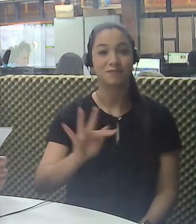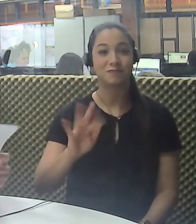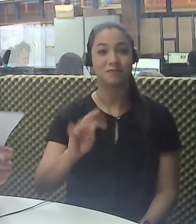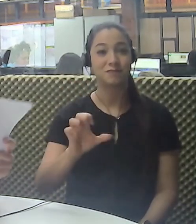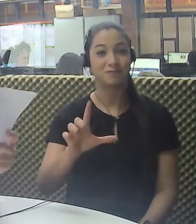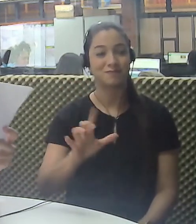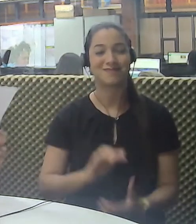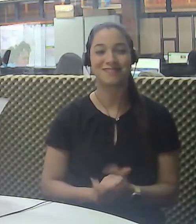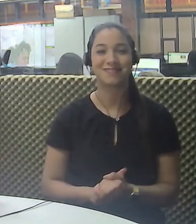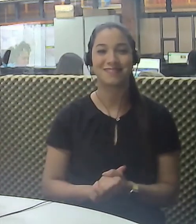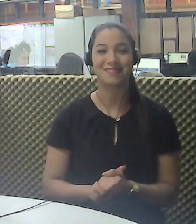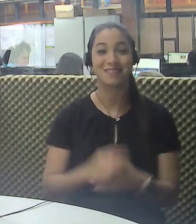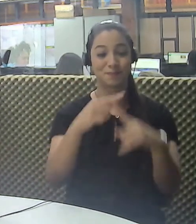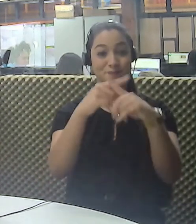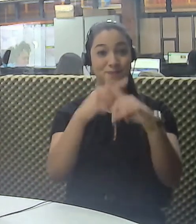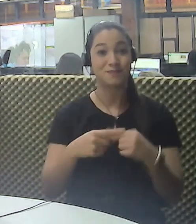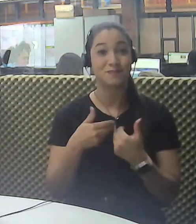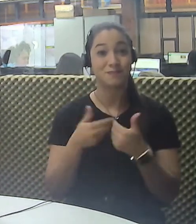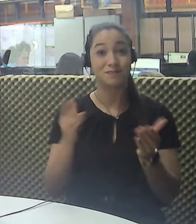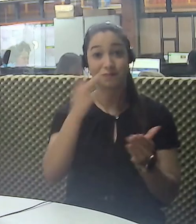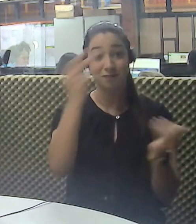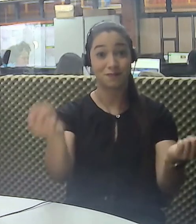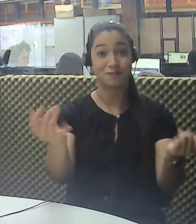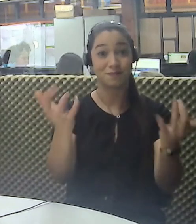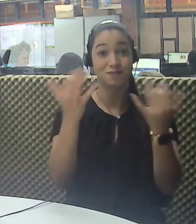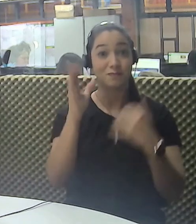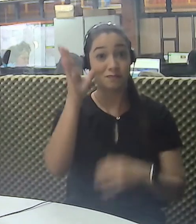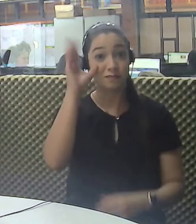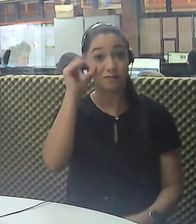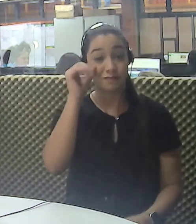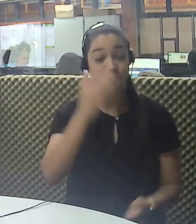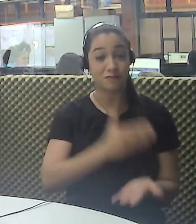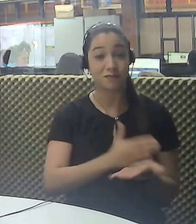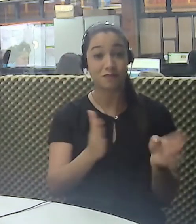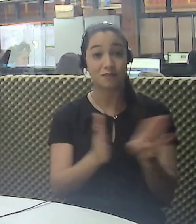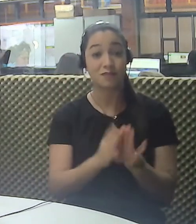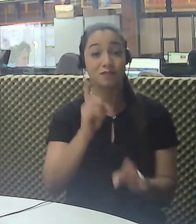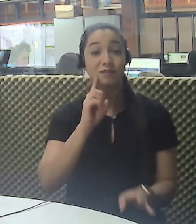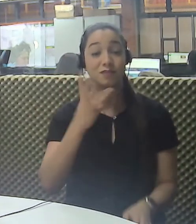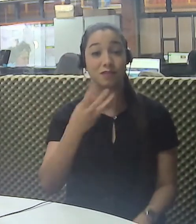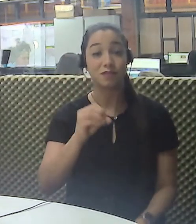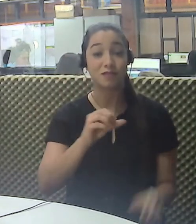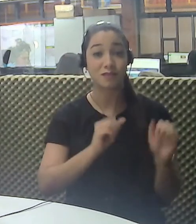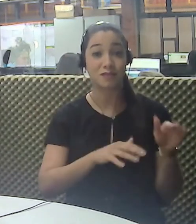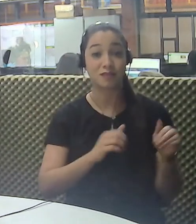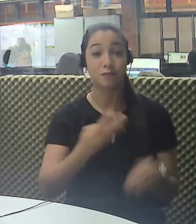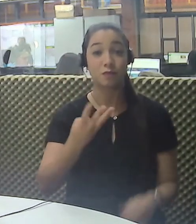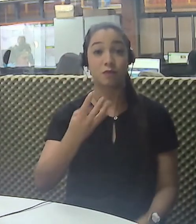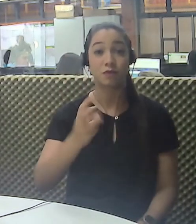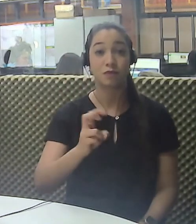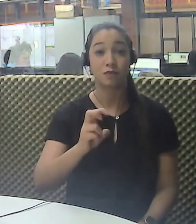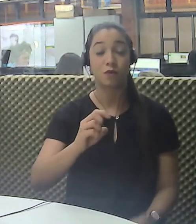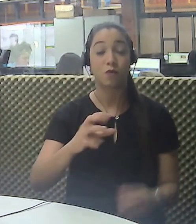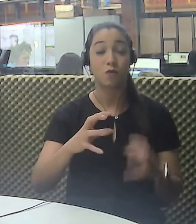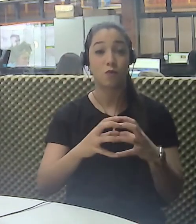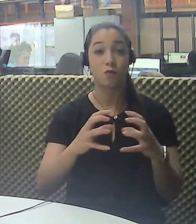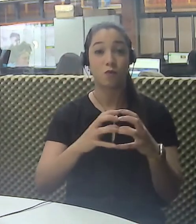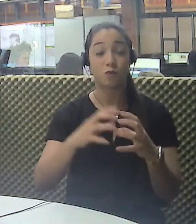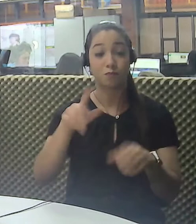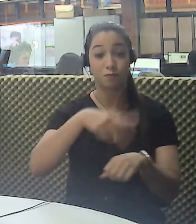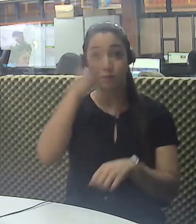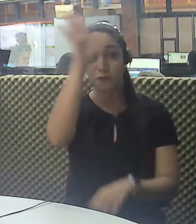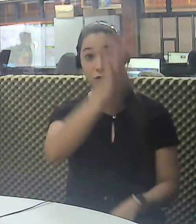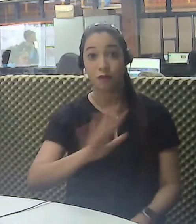FUTEL. A competição, que é aberta ao público, segue até o dia 30 de setembro, com a participação de 45 clubes de todo o